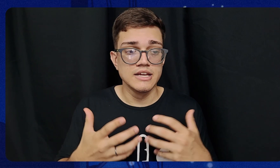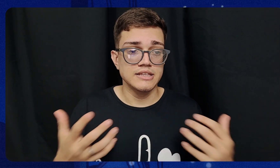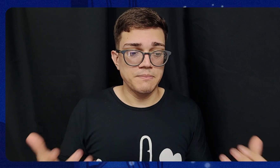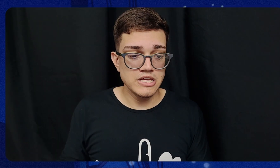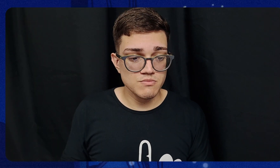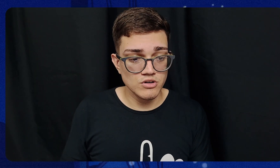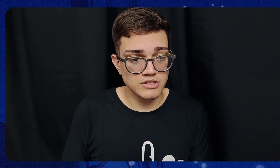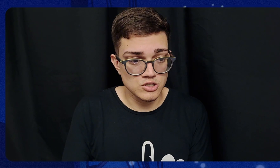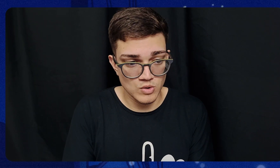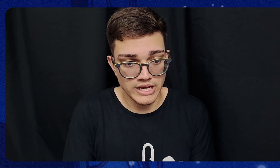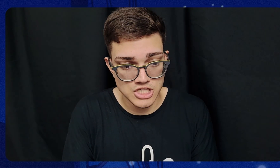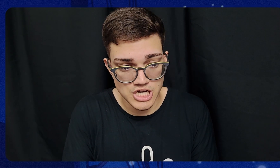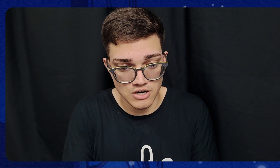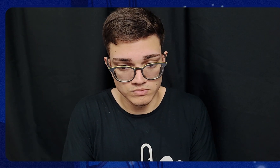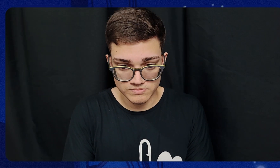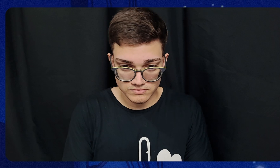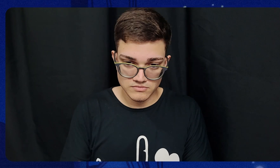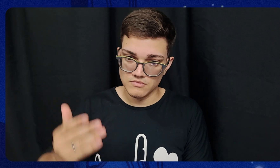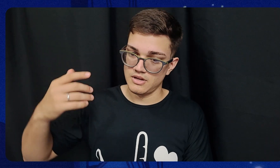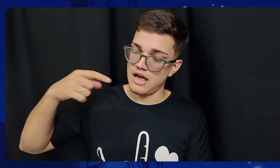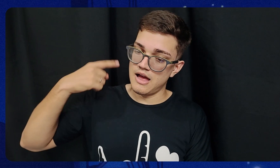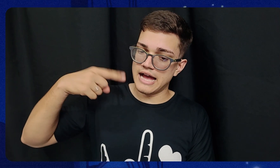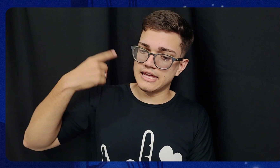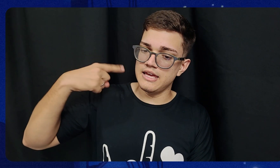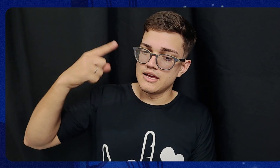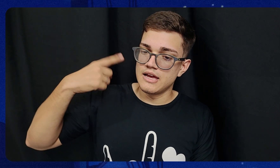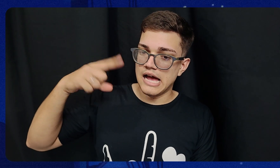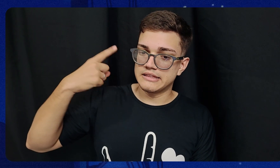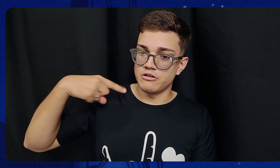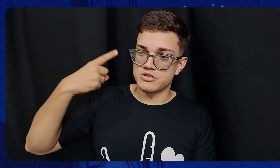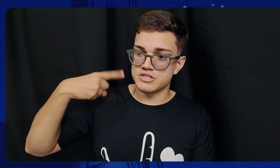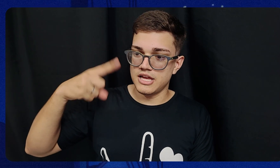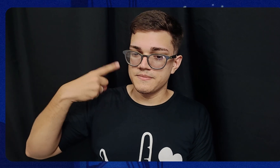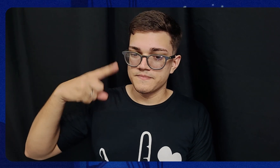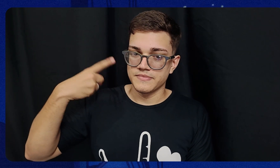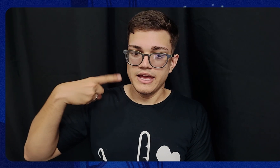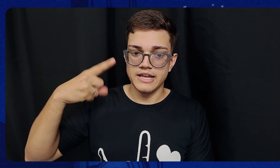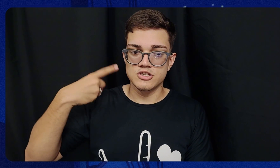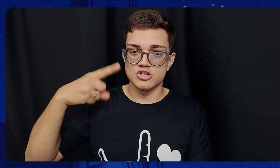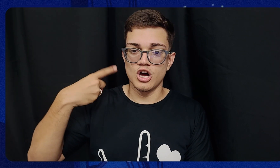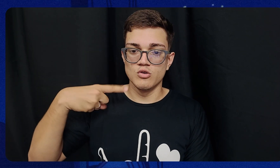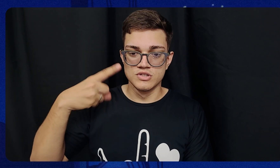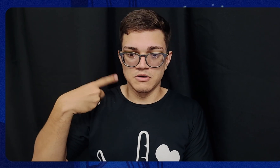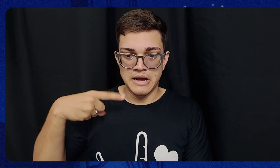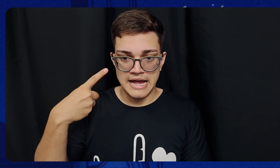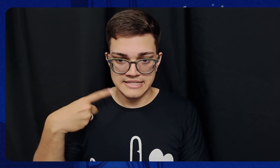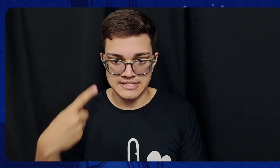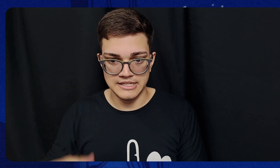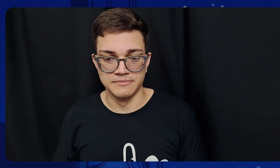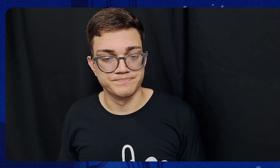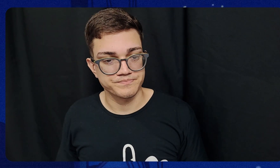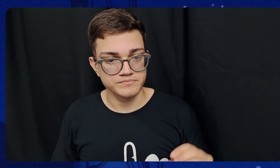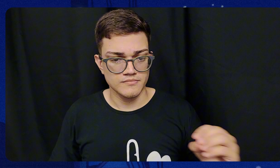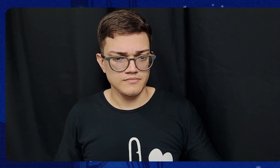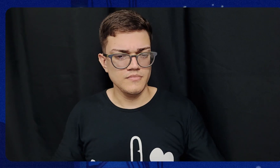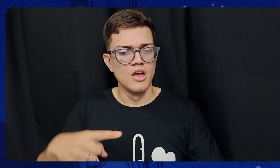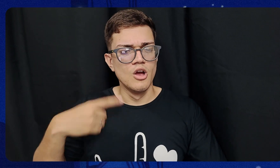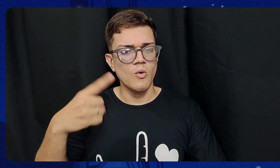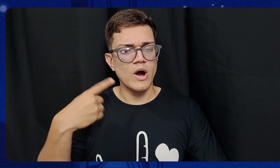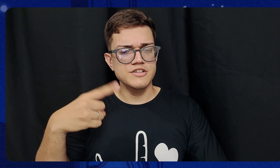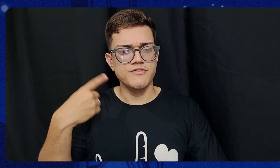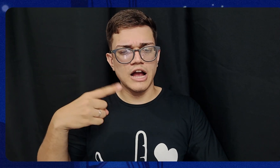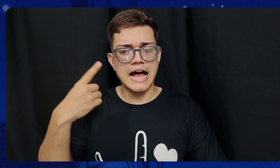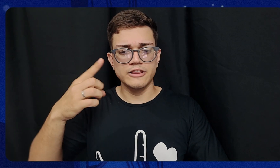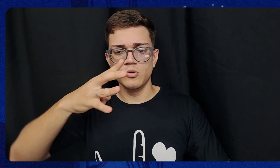livre, depende muito da sua região. Aqui, até onde eu sei, eles só usam assim.